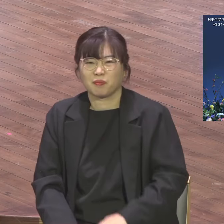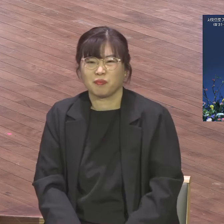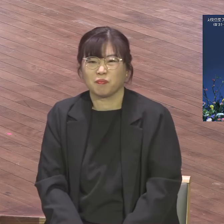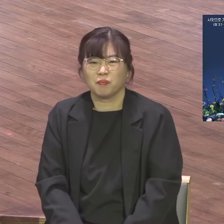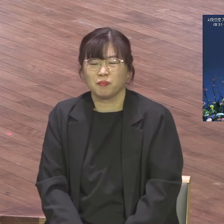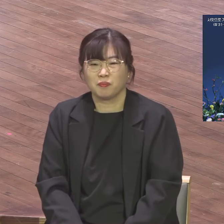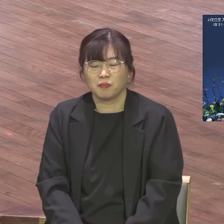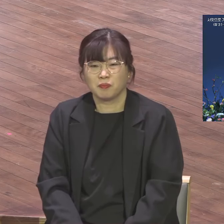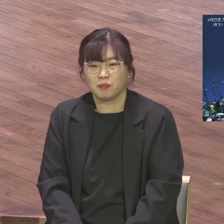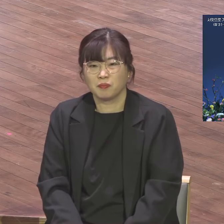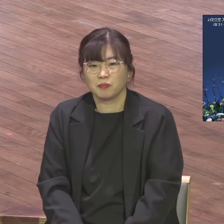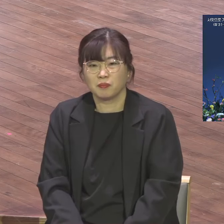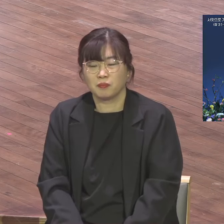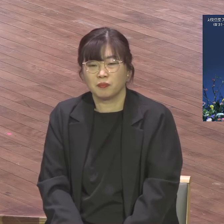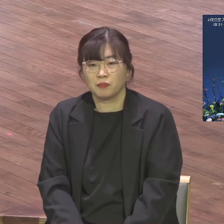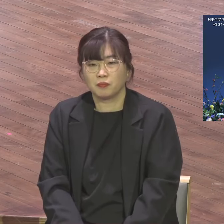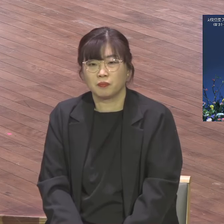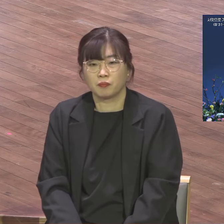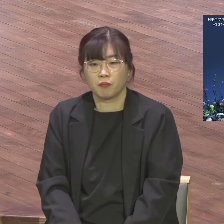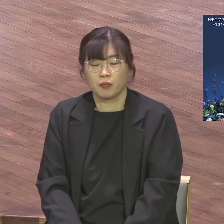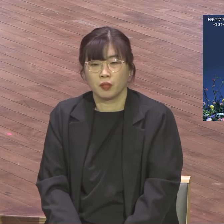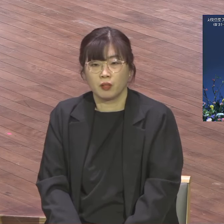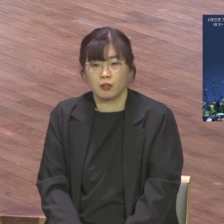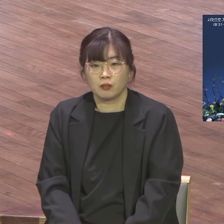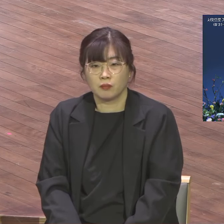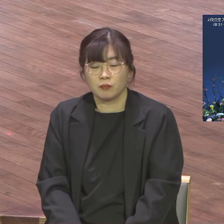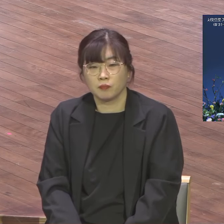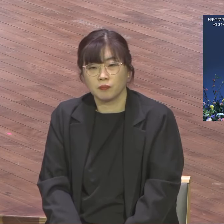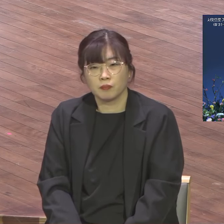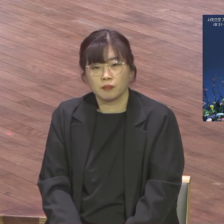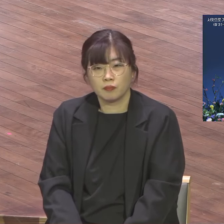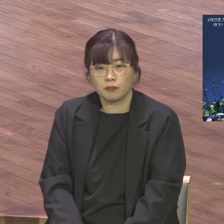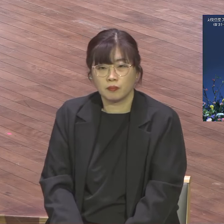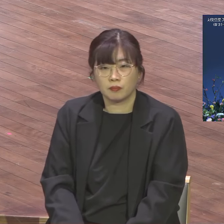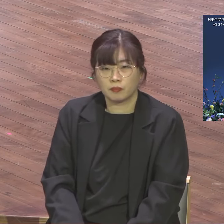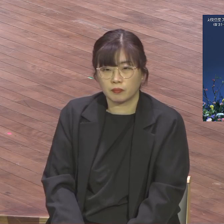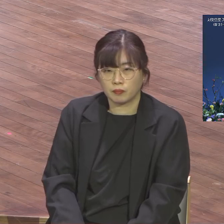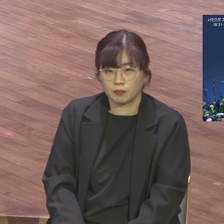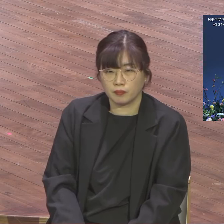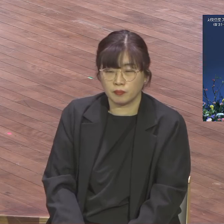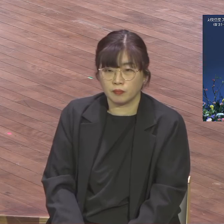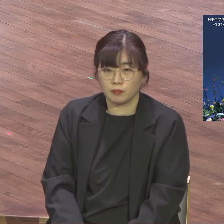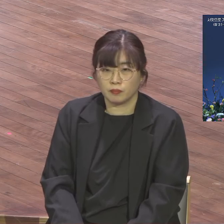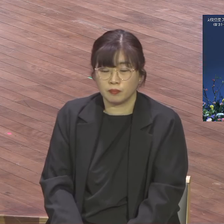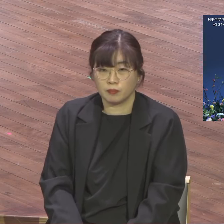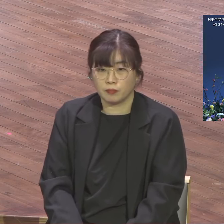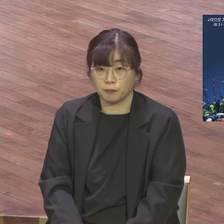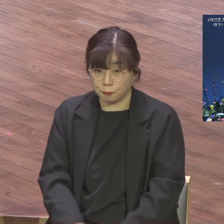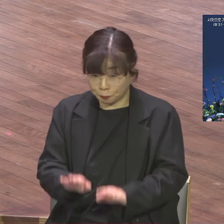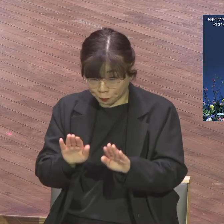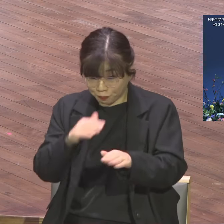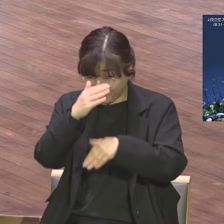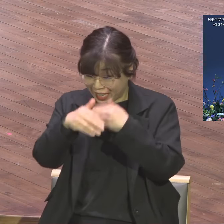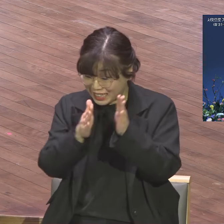뭐 그 영향력이란 어마어마합니다. 성경에서 이름도 7명들